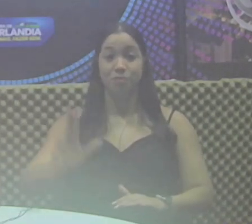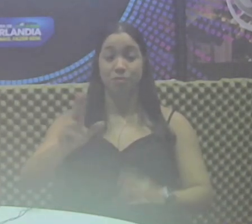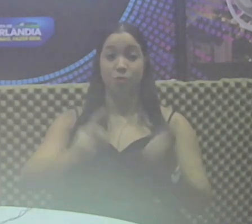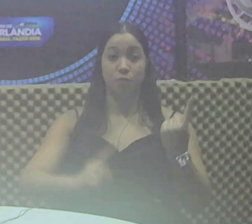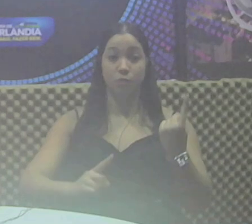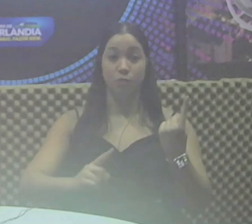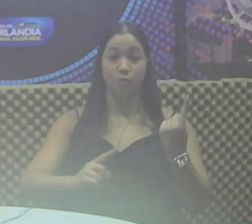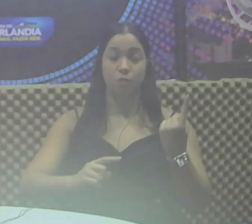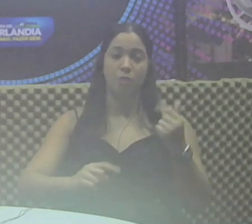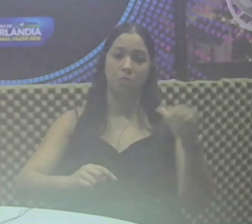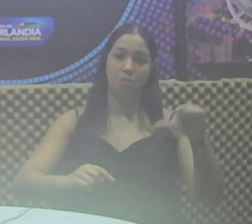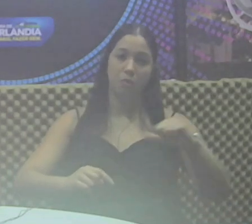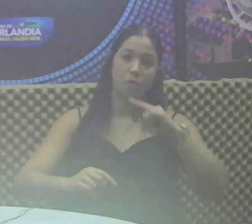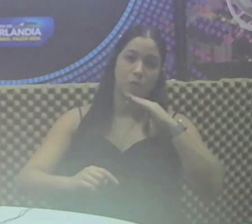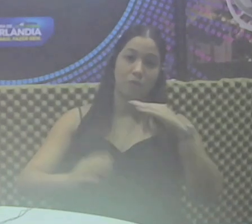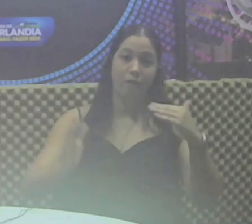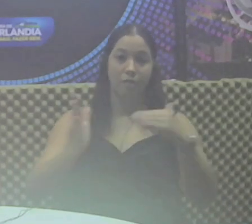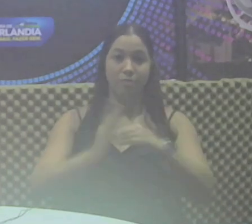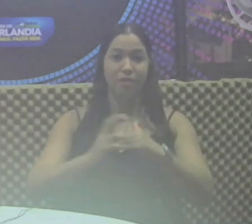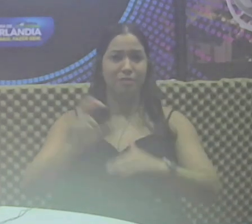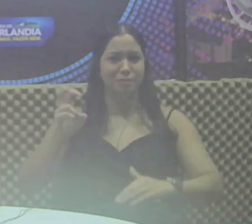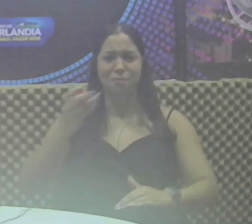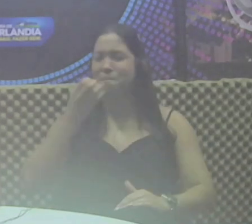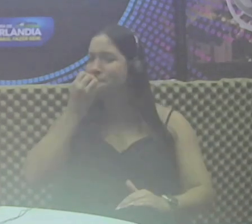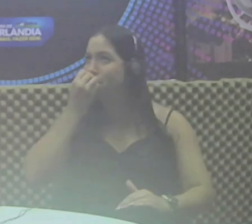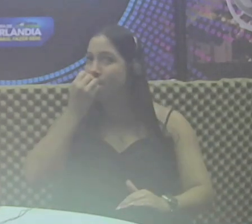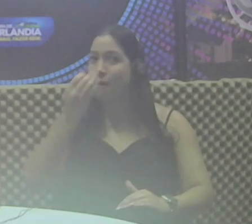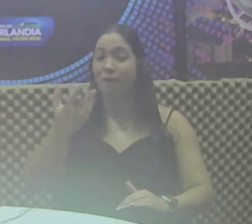menos ruim, a 5, muito bom, foi de